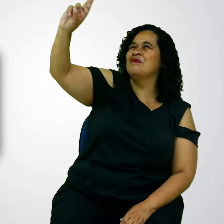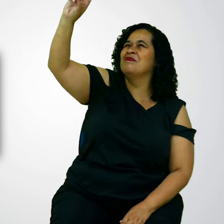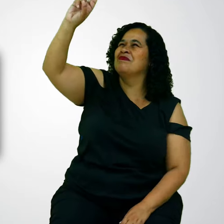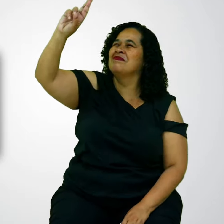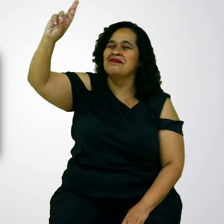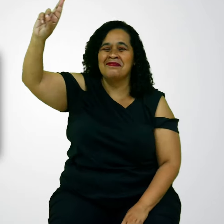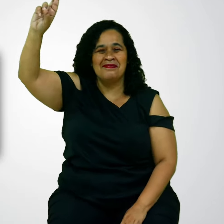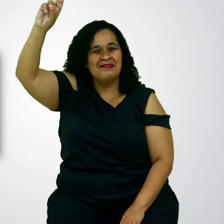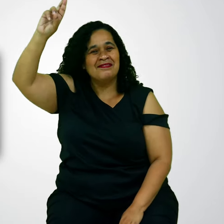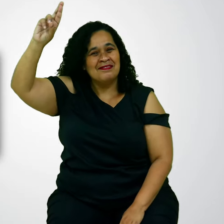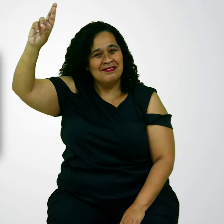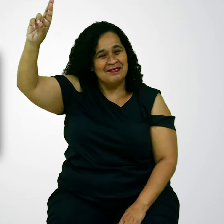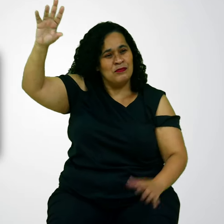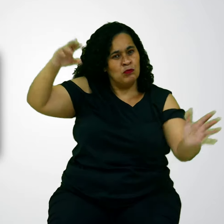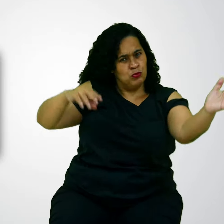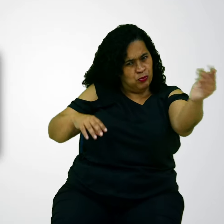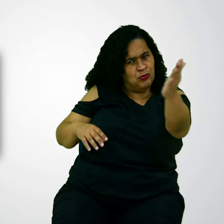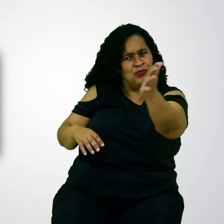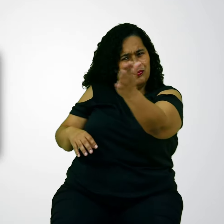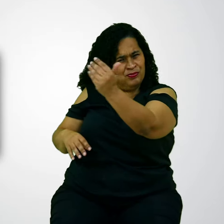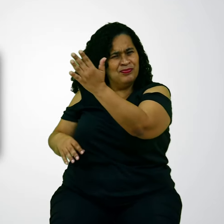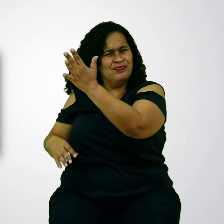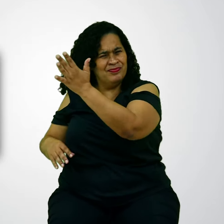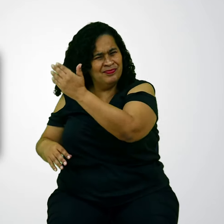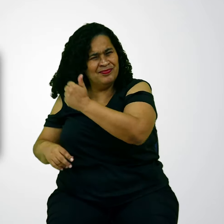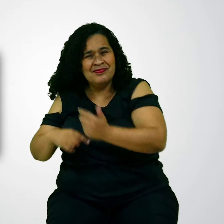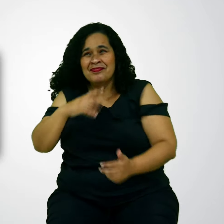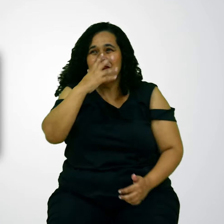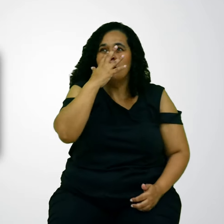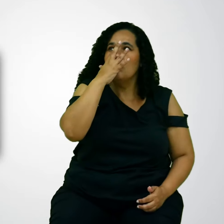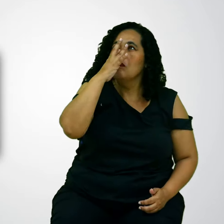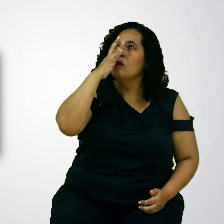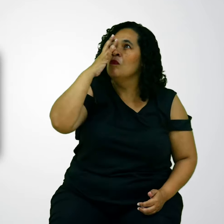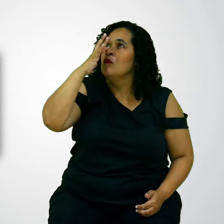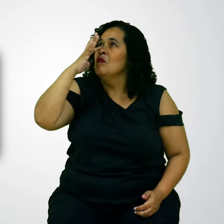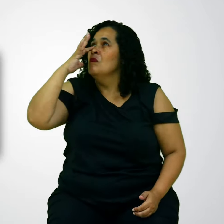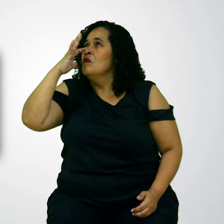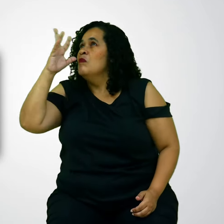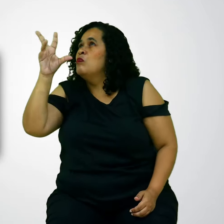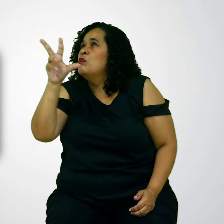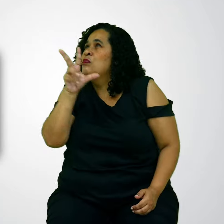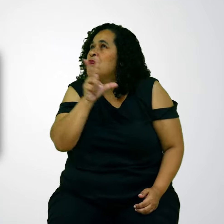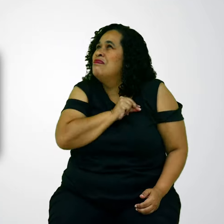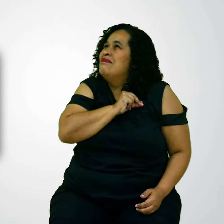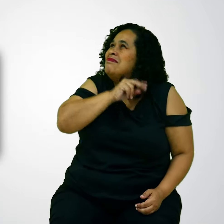Senhor, vamos contemplar a sua